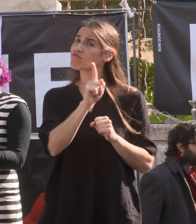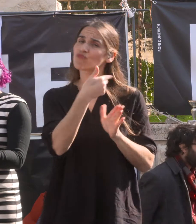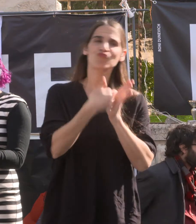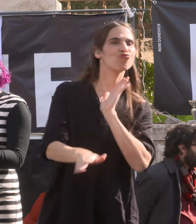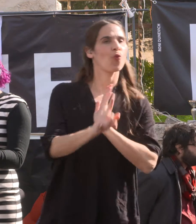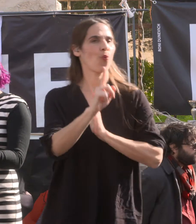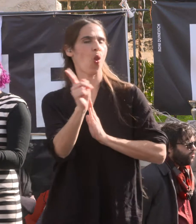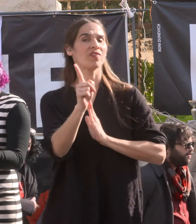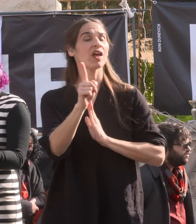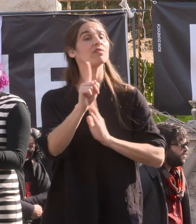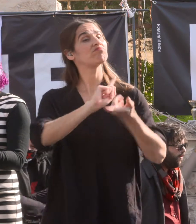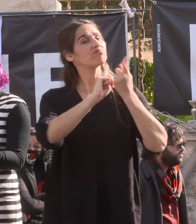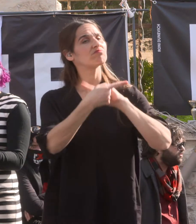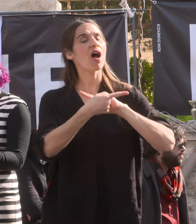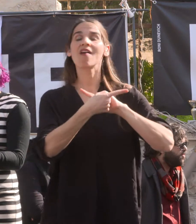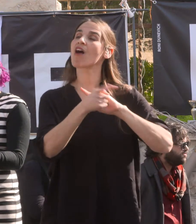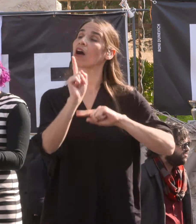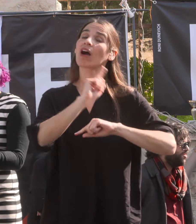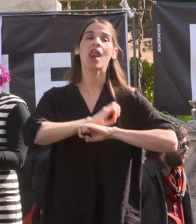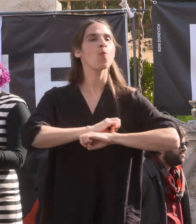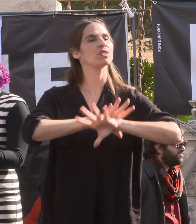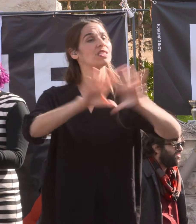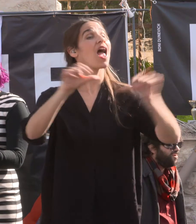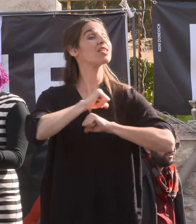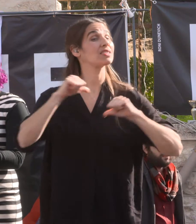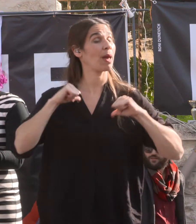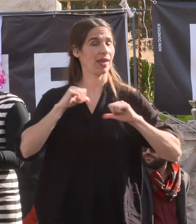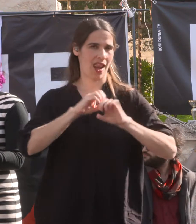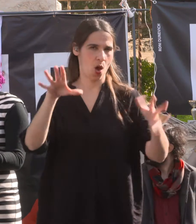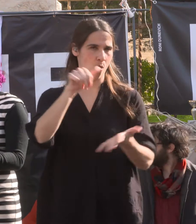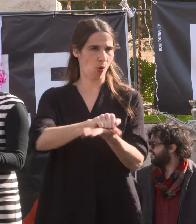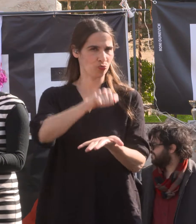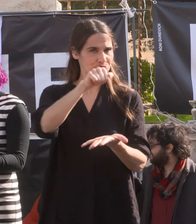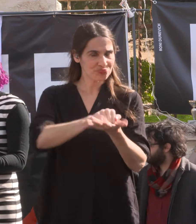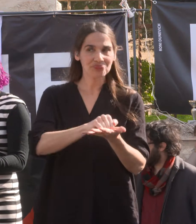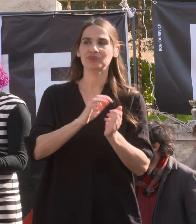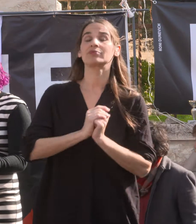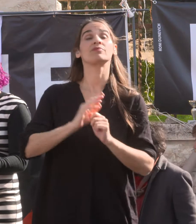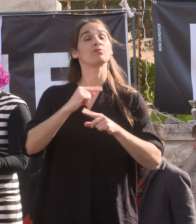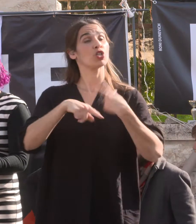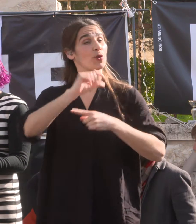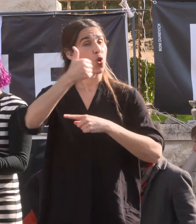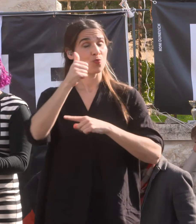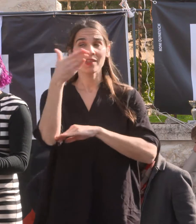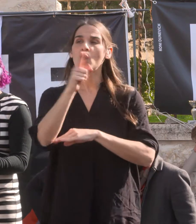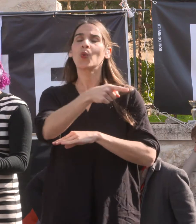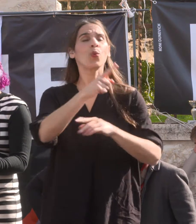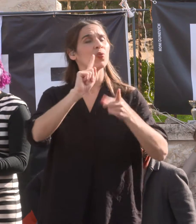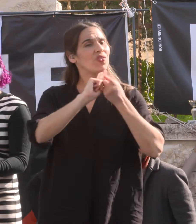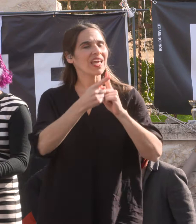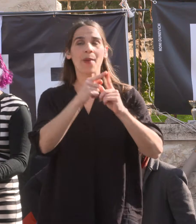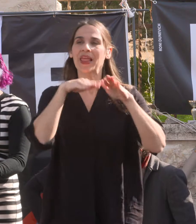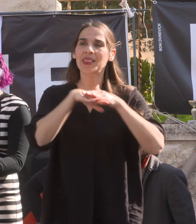ויתר, והפך למוציא עצמאי לאור. בשנותיה הראשונות של המדינה הוא עסק בלתרגם,